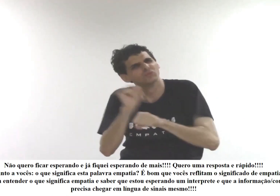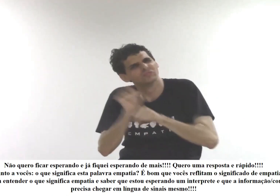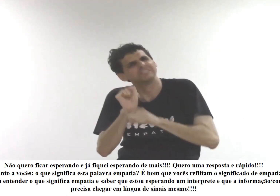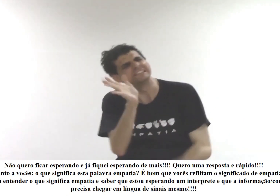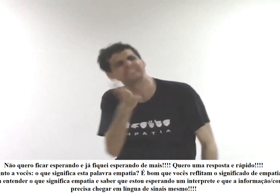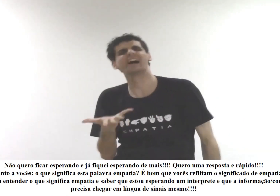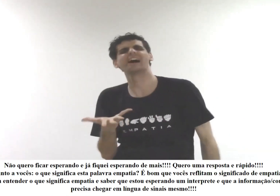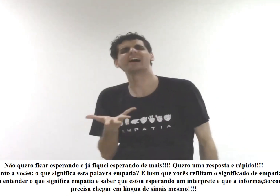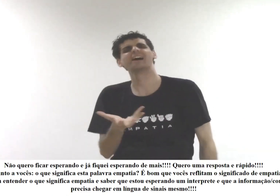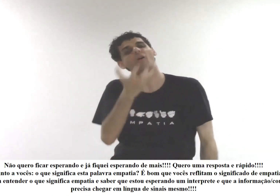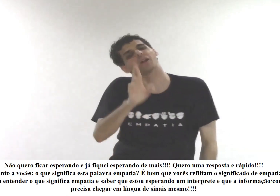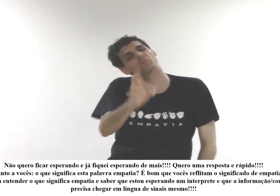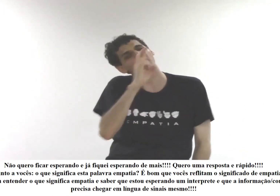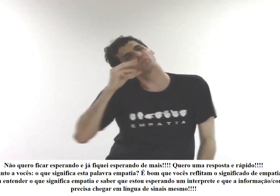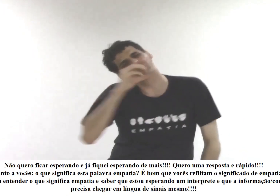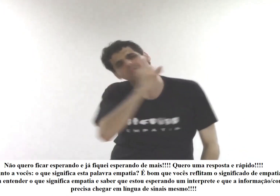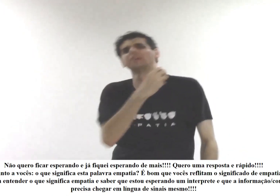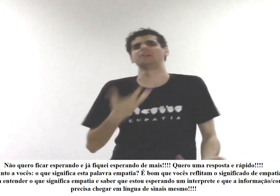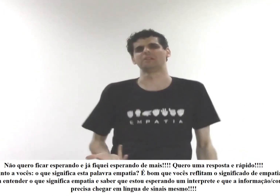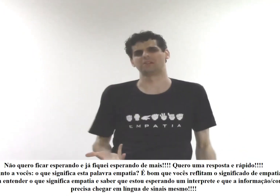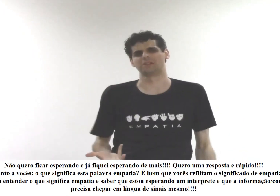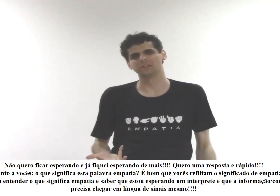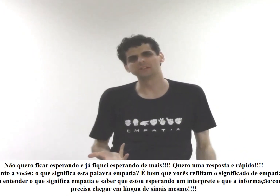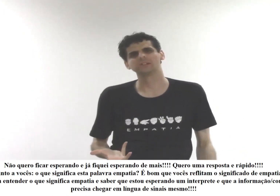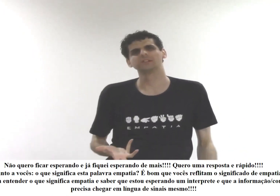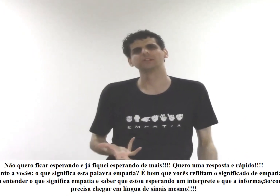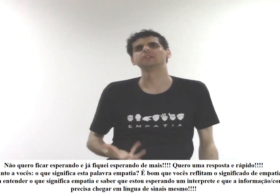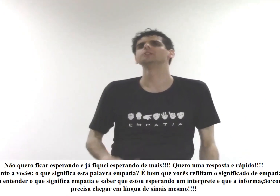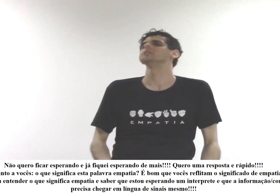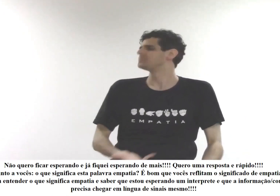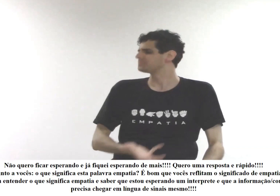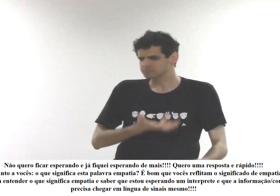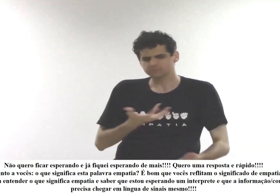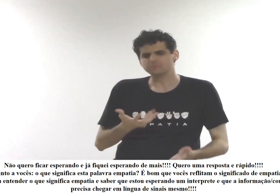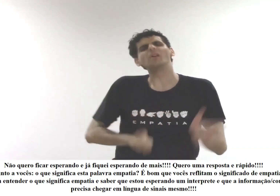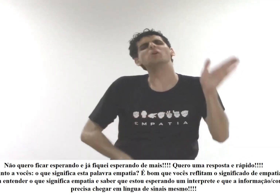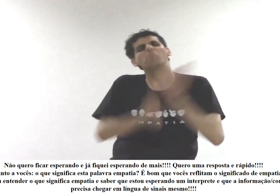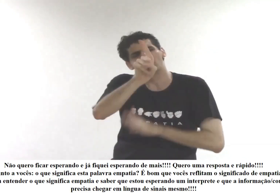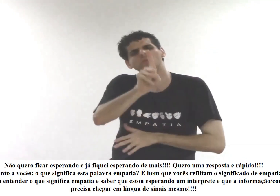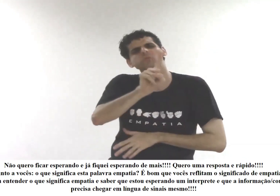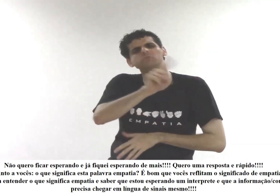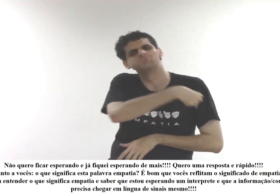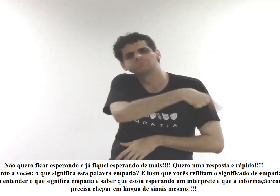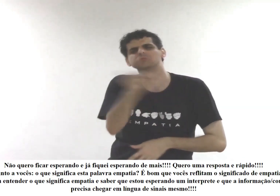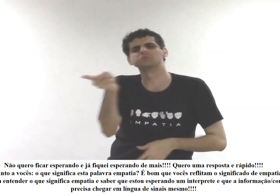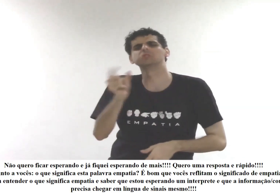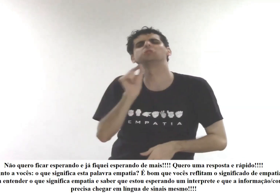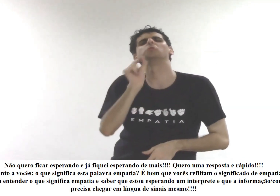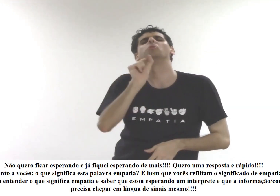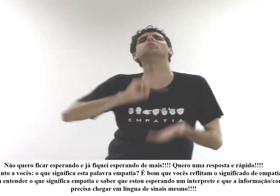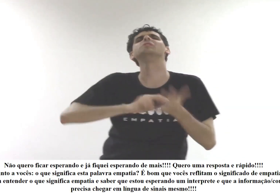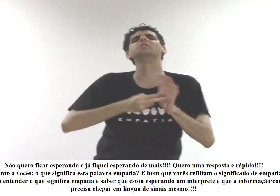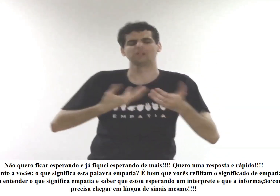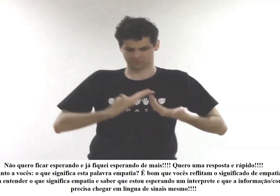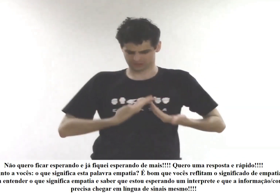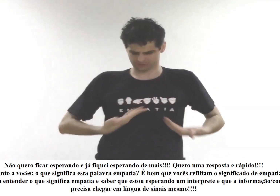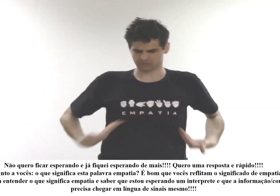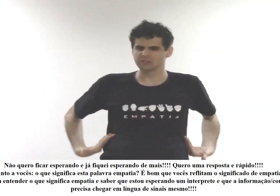esperei demais. Eu quero uma resposta e quero rápido. E aí eu pergunto a vocês, o